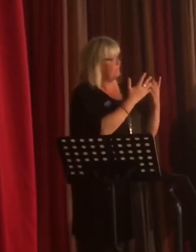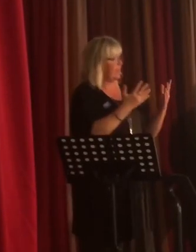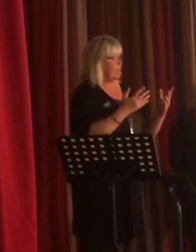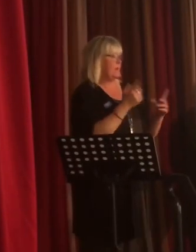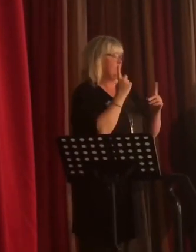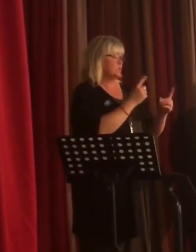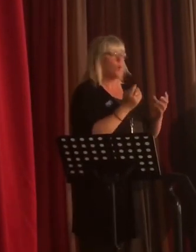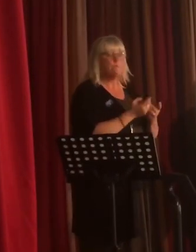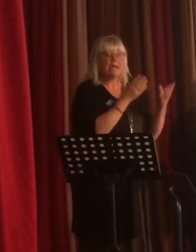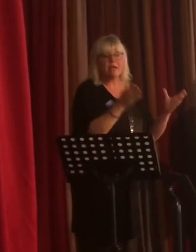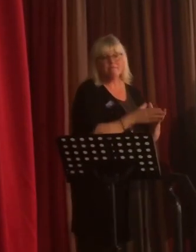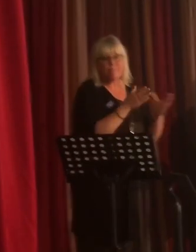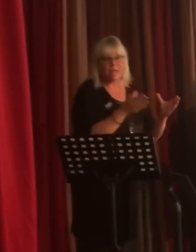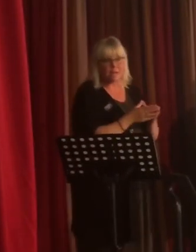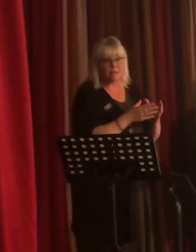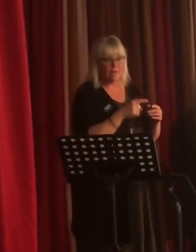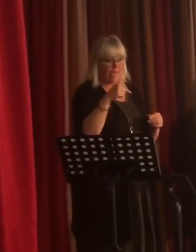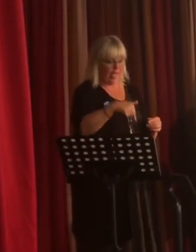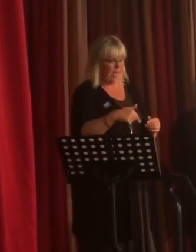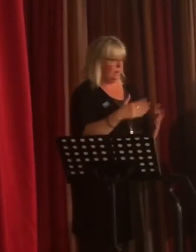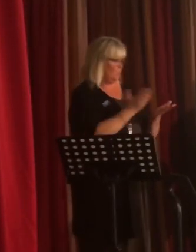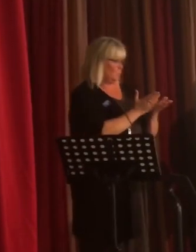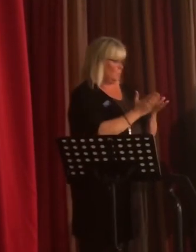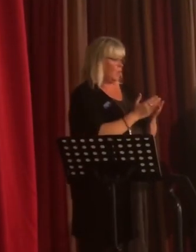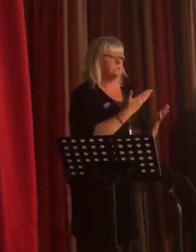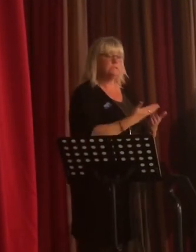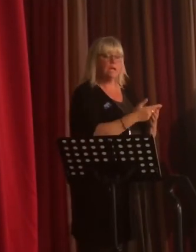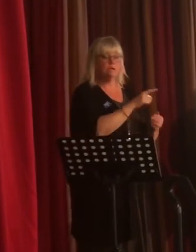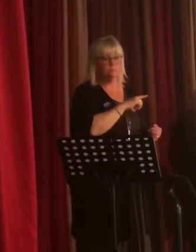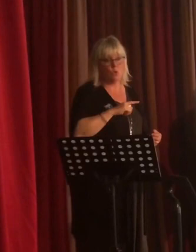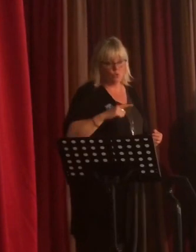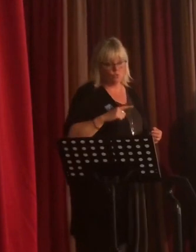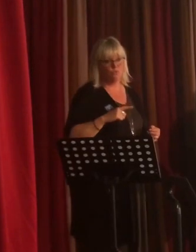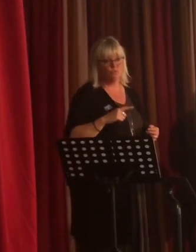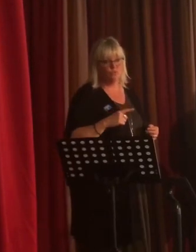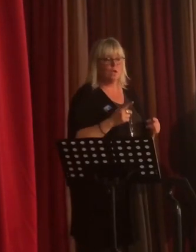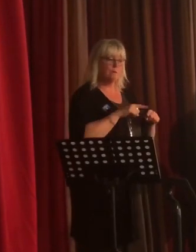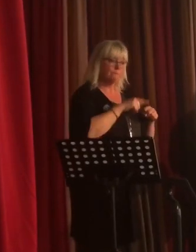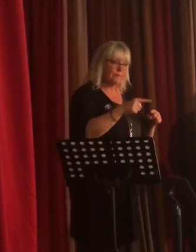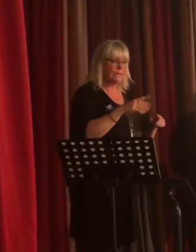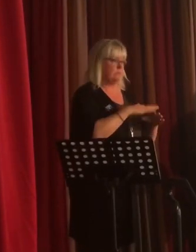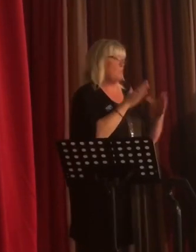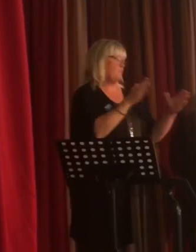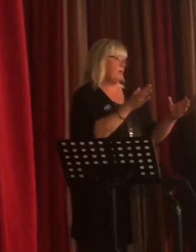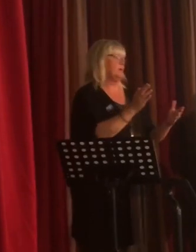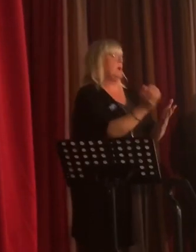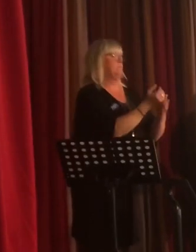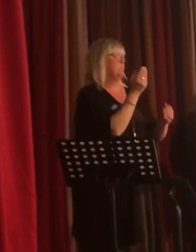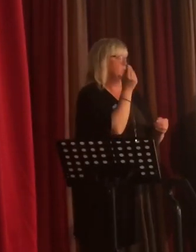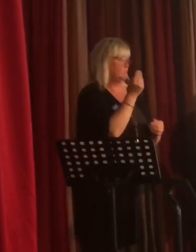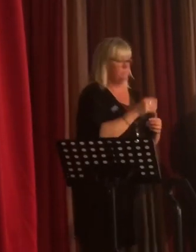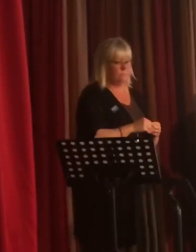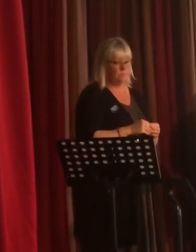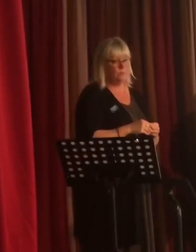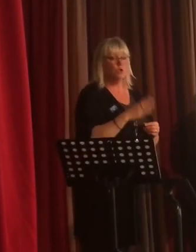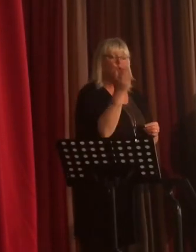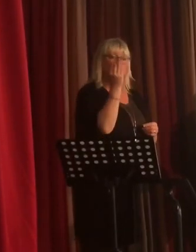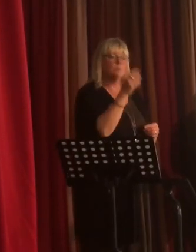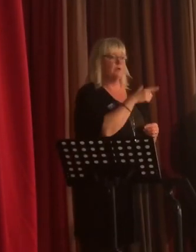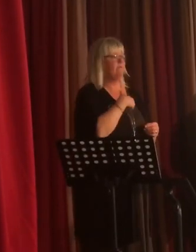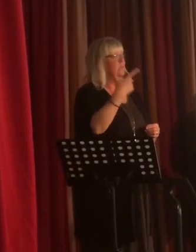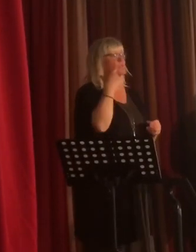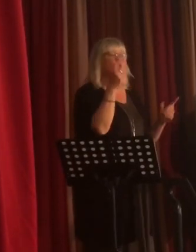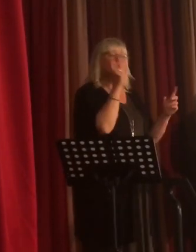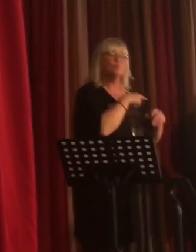familj. Felixbro folkhögskola har hjälpt oss en bit på vägen mot dessa drömmar. Drömmar som vi trodde